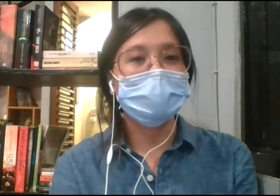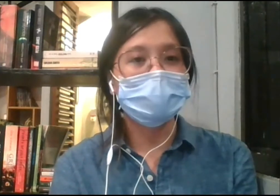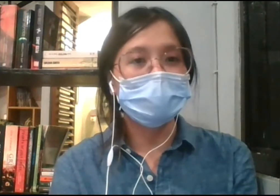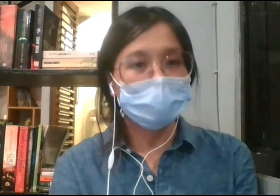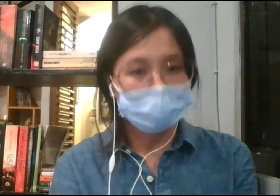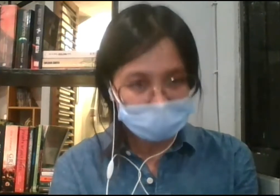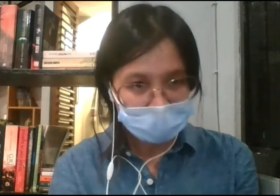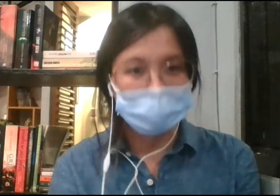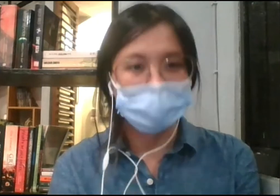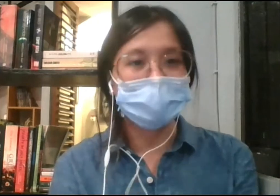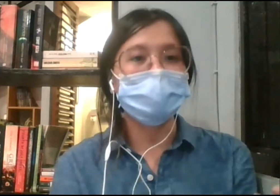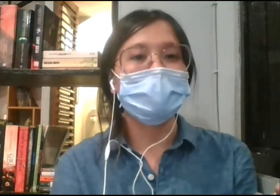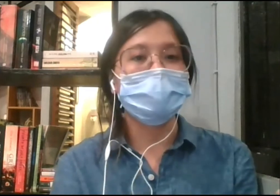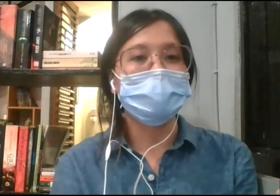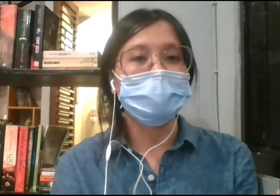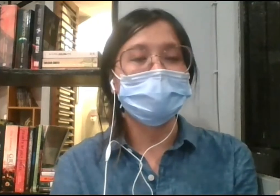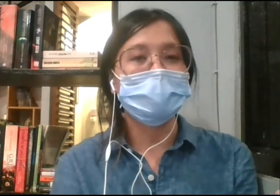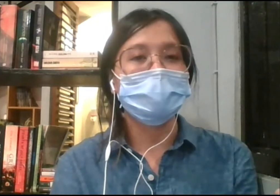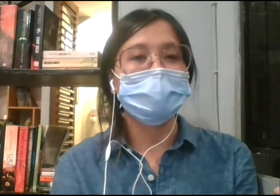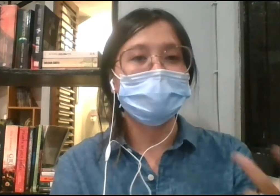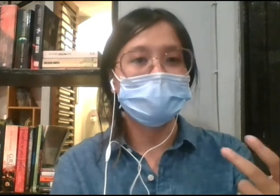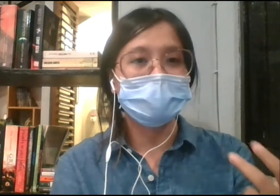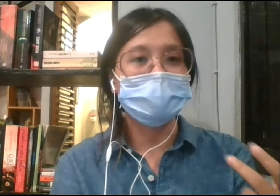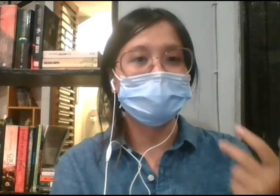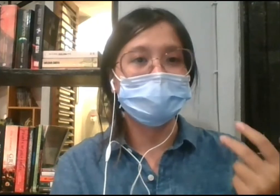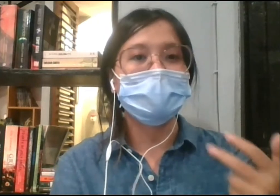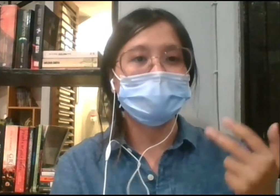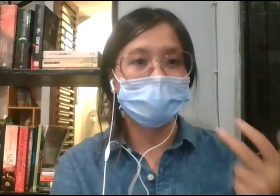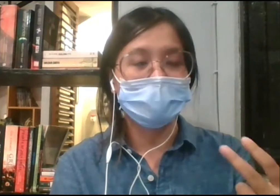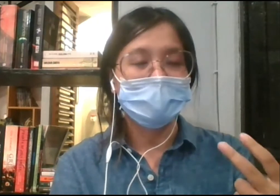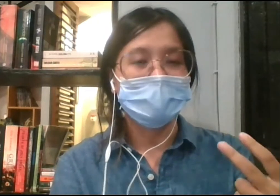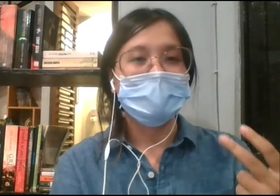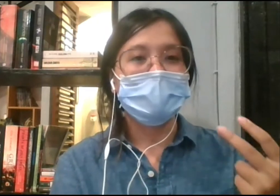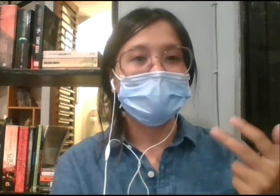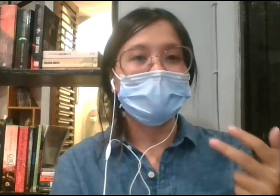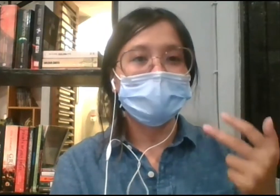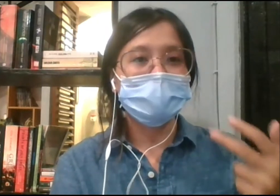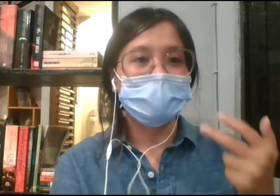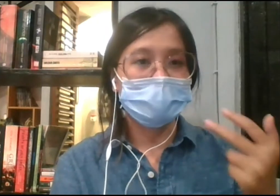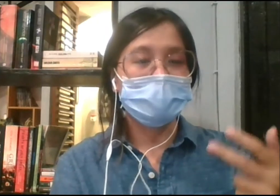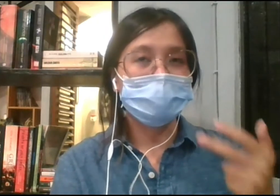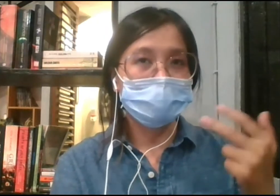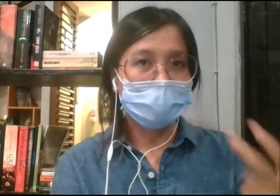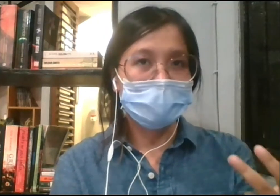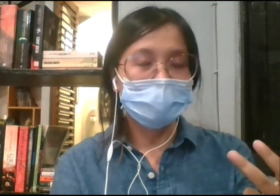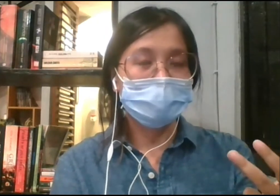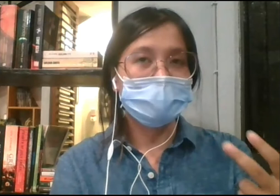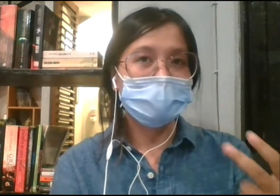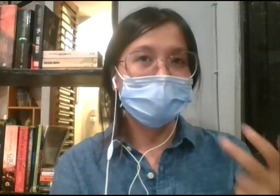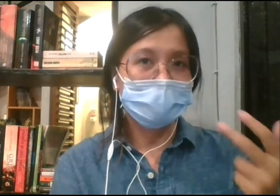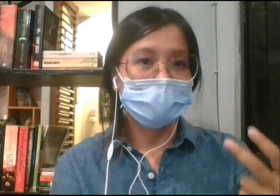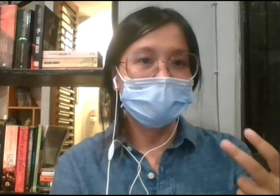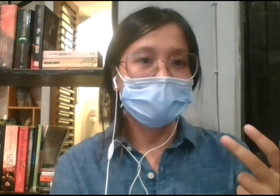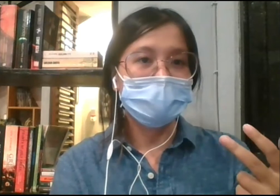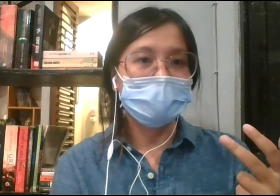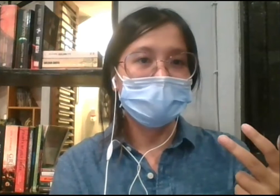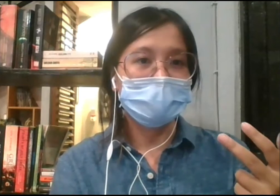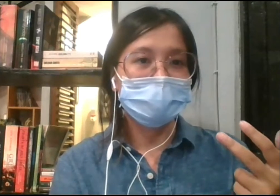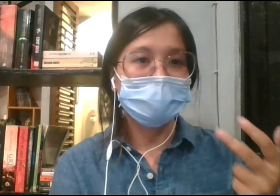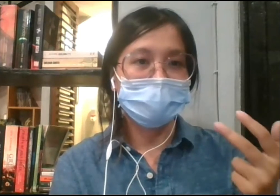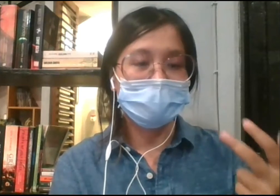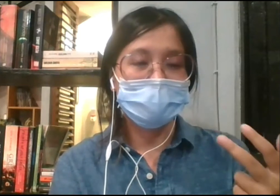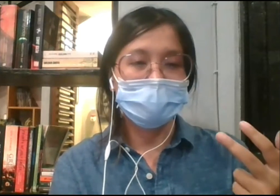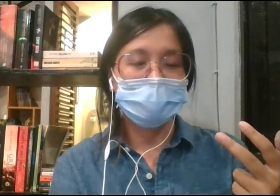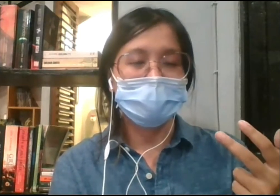kontekstual itu sangat diperlukan dalam penulisan sebuah artikel. Kalau kami di media arus utama, pasti kemudian